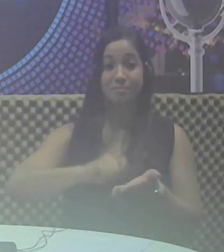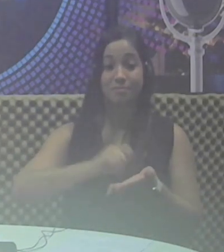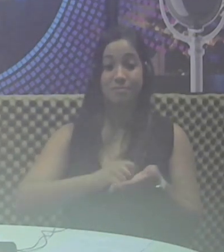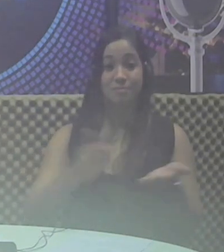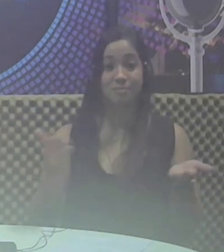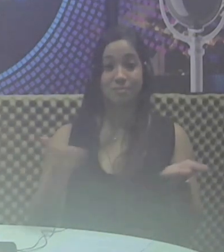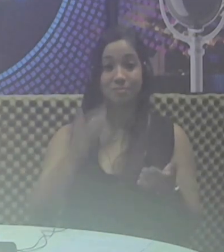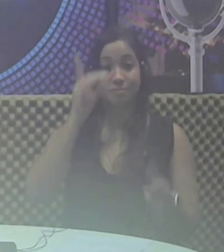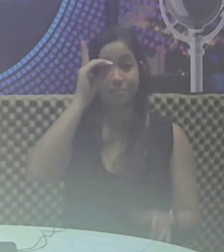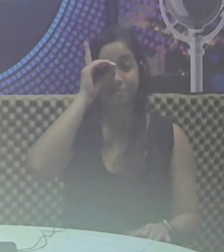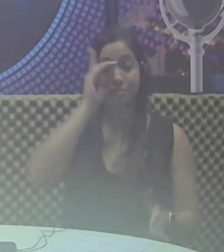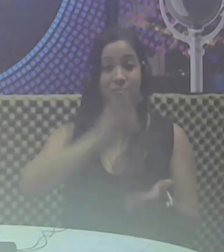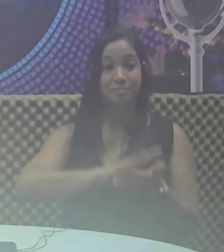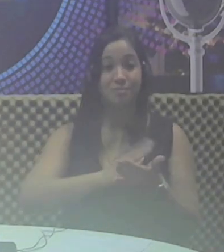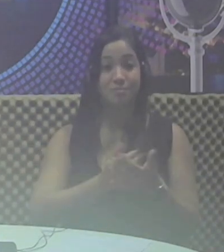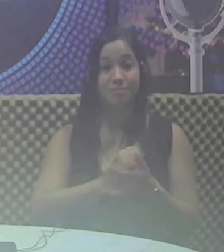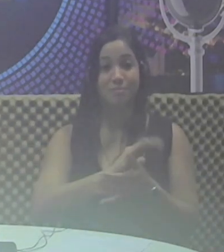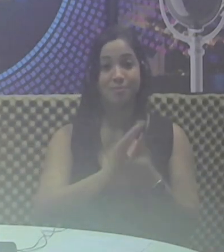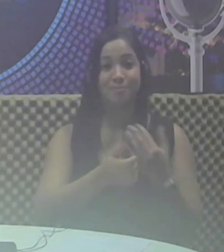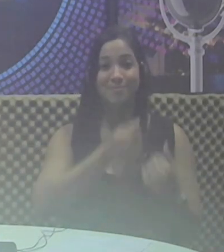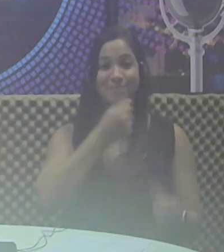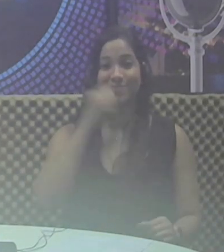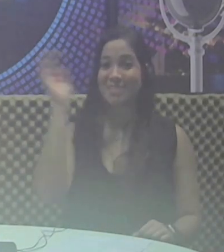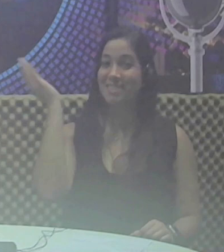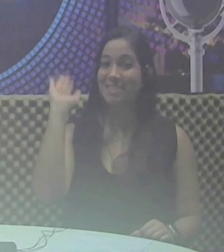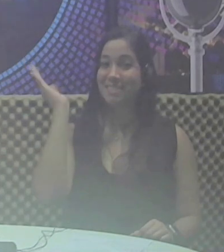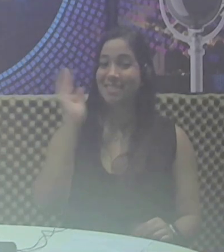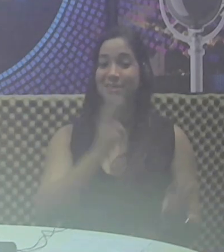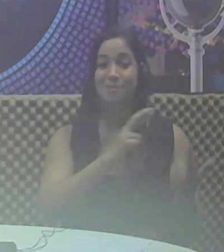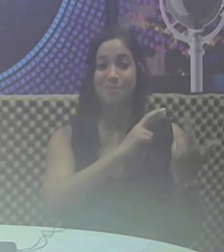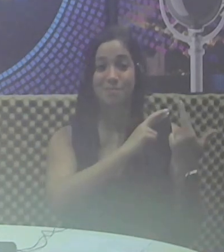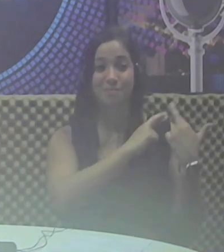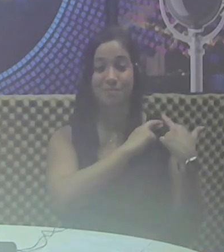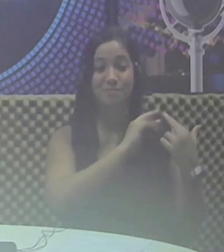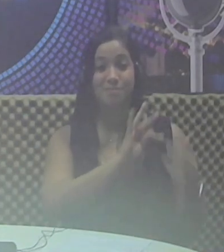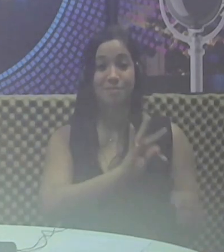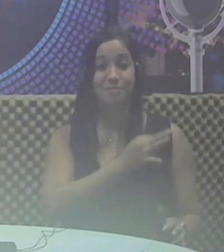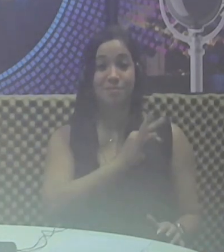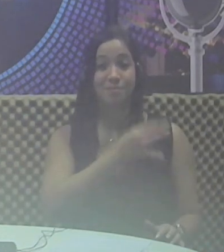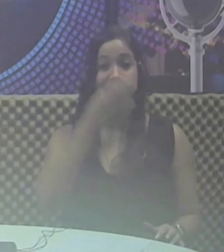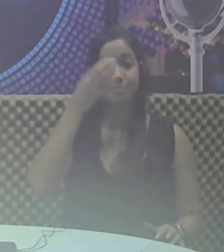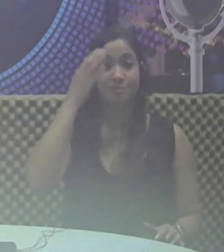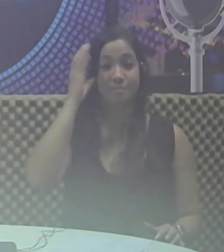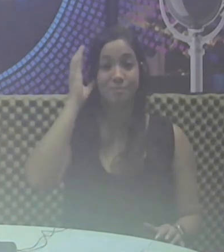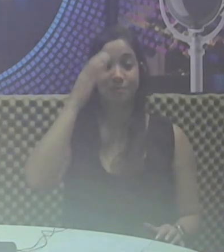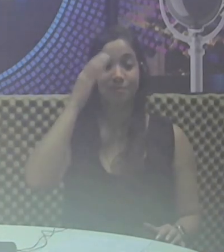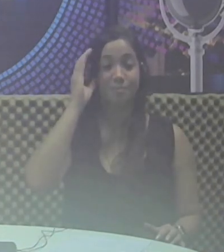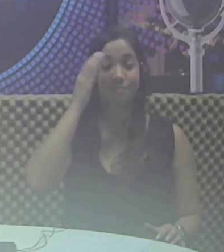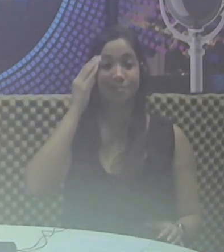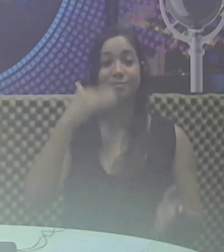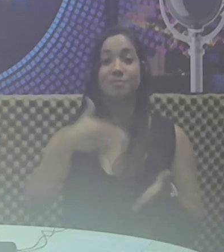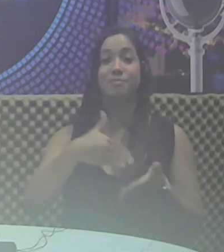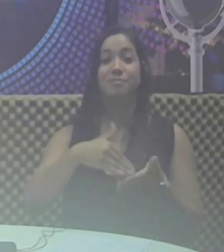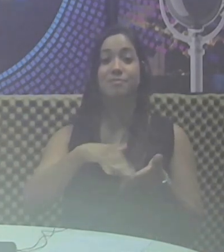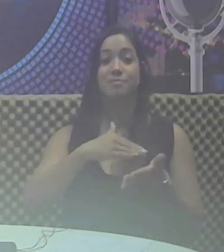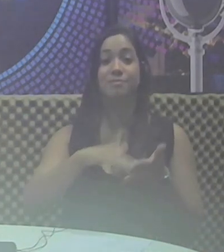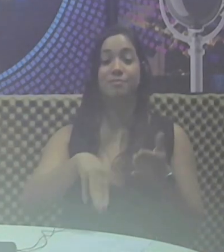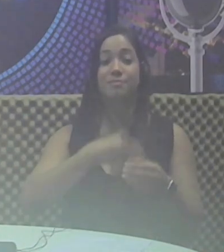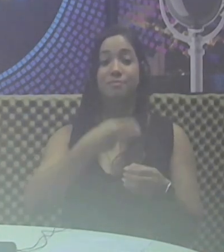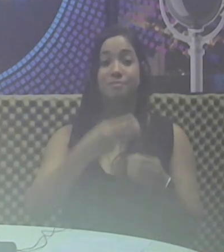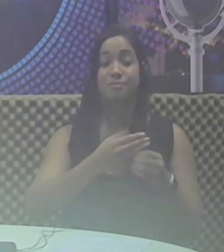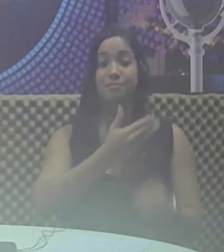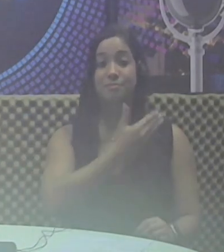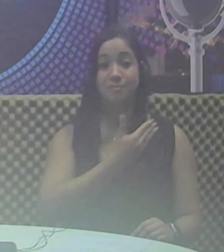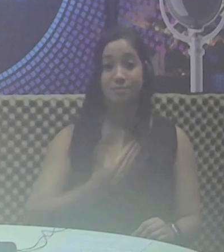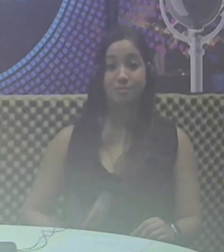edição Daniela Aires. Tradução em Libras, Amanda Valentim. Responsável técnico, Cristiano Silva.